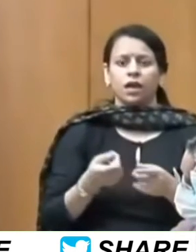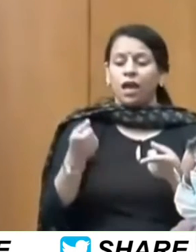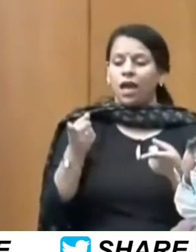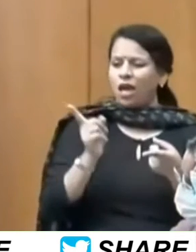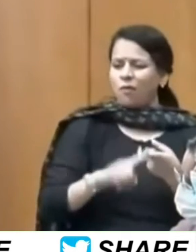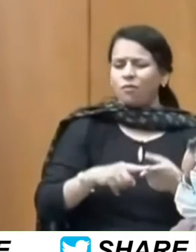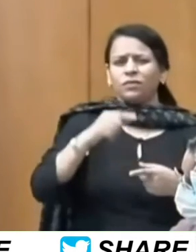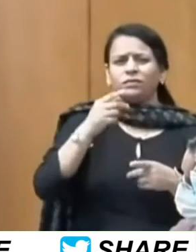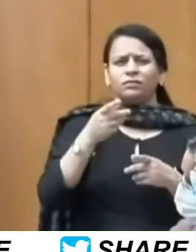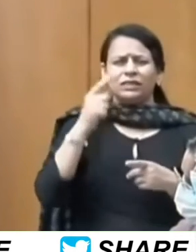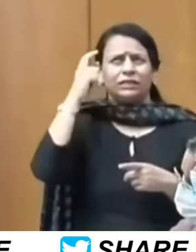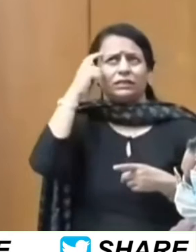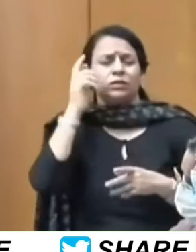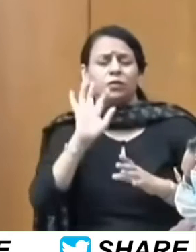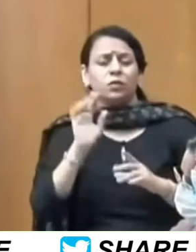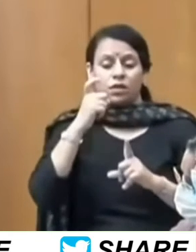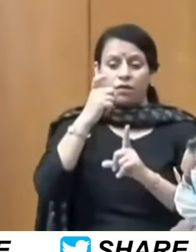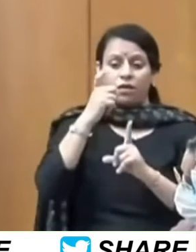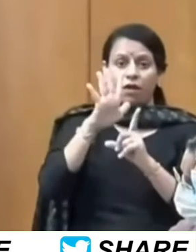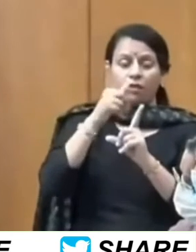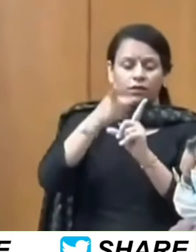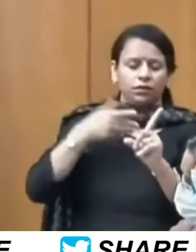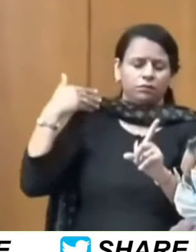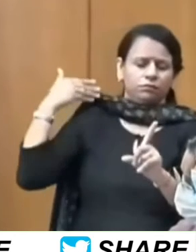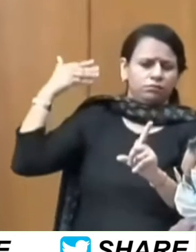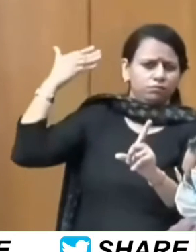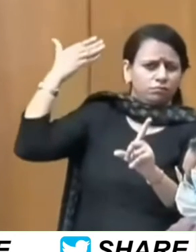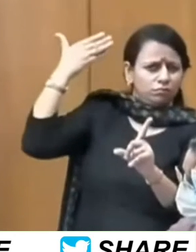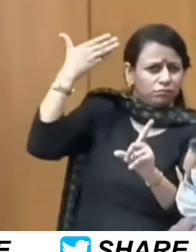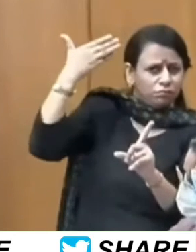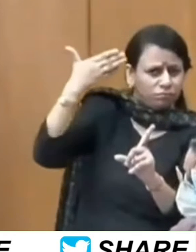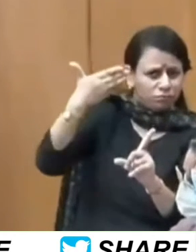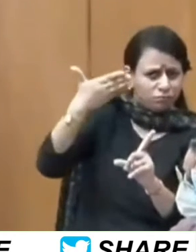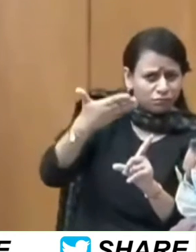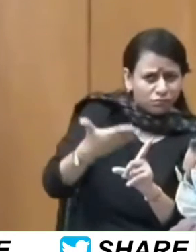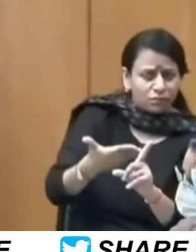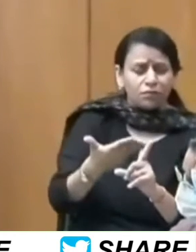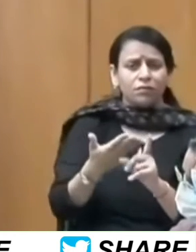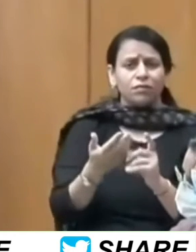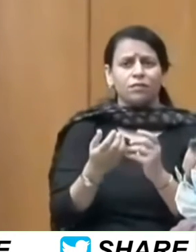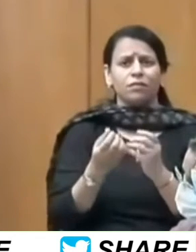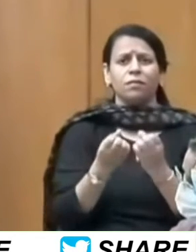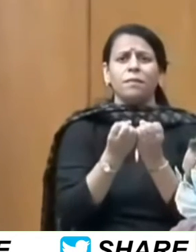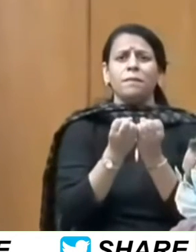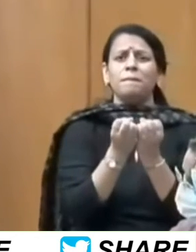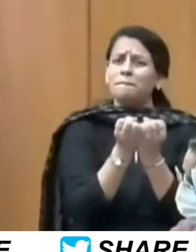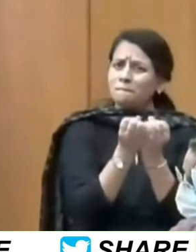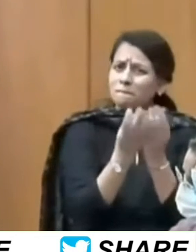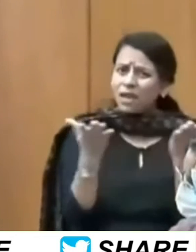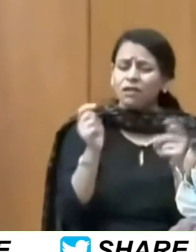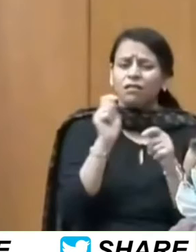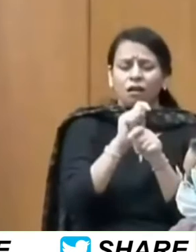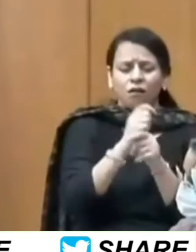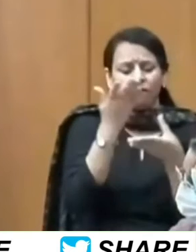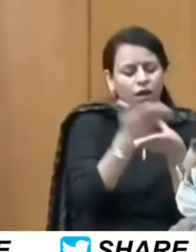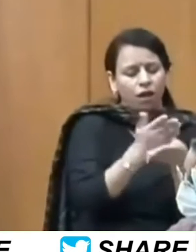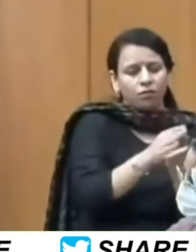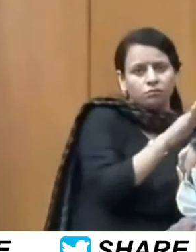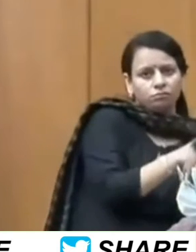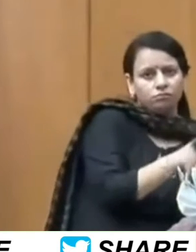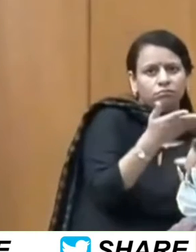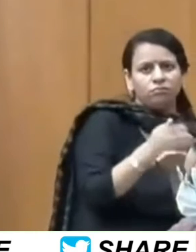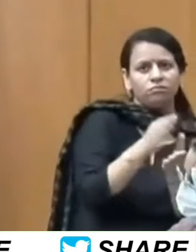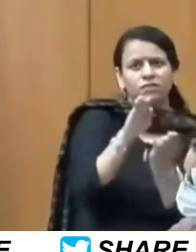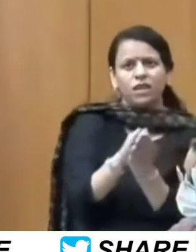राय नहीं है, पिछले 75 साल में ऐसे कई सारे अच्छे मसौदा फाइल के अंदर छुपी हुई है,